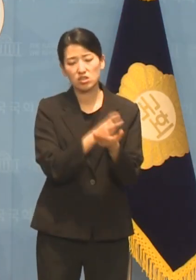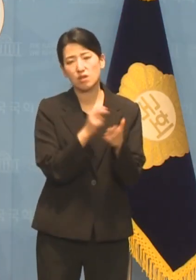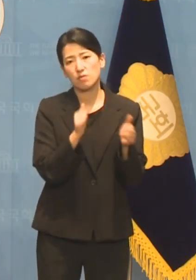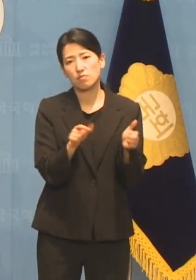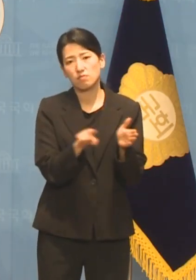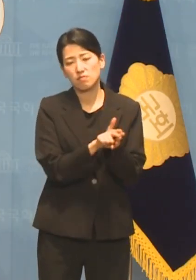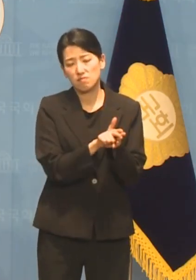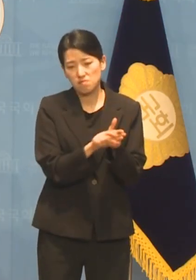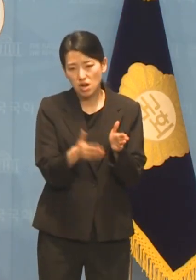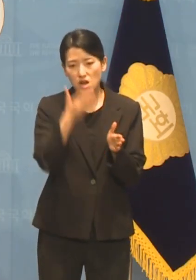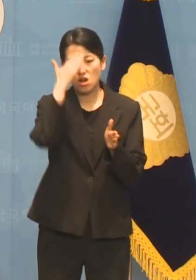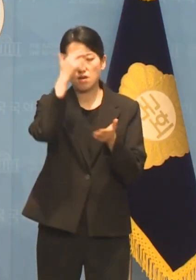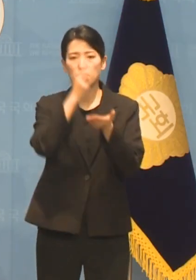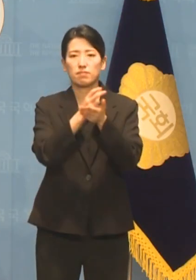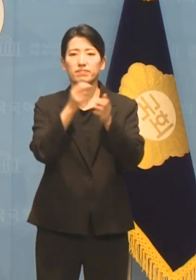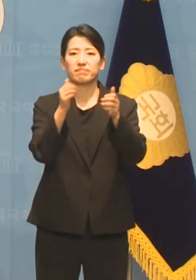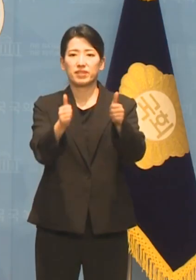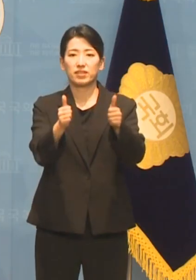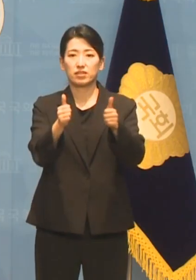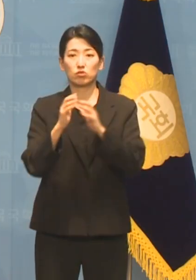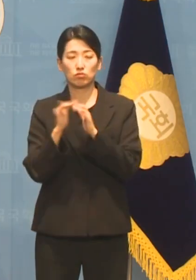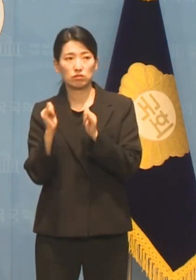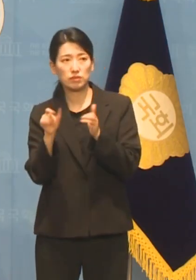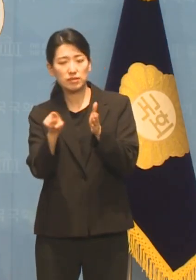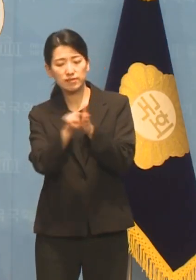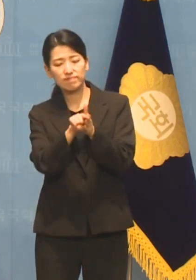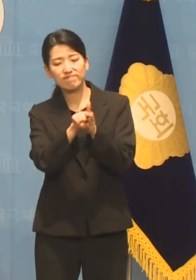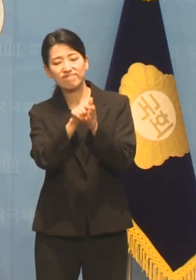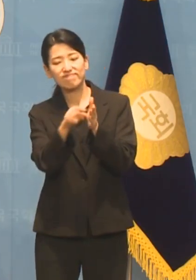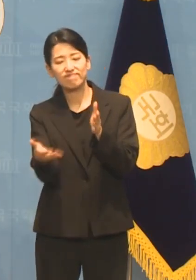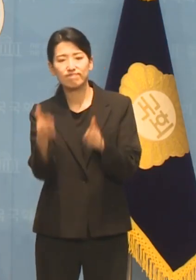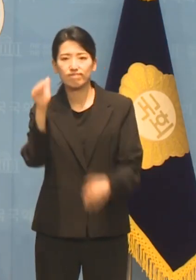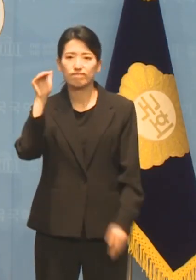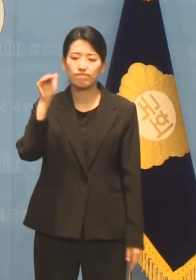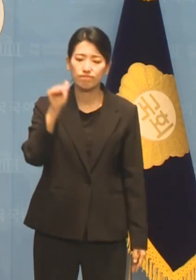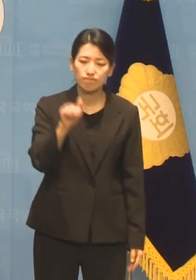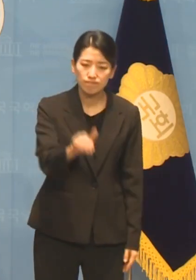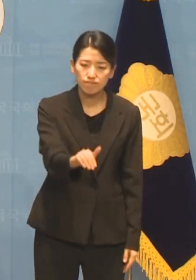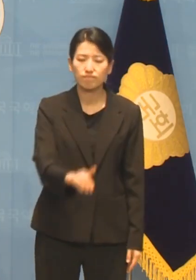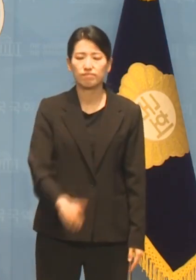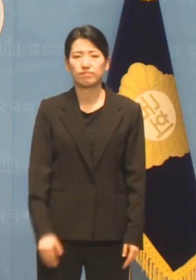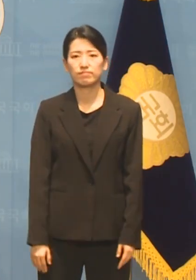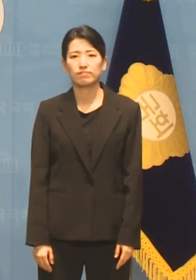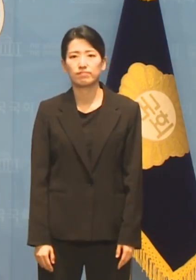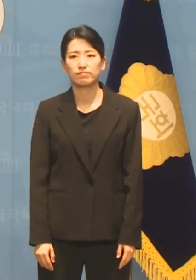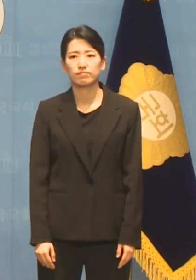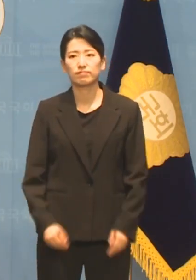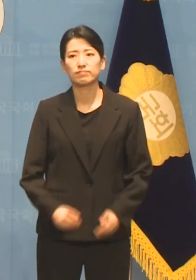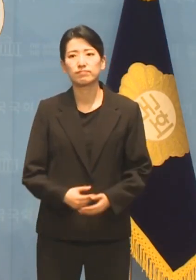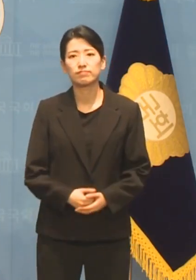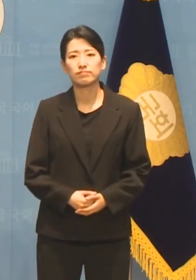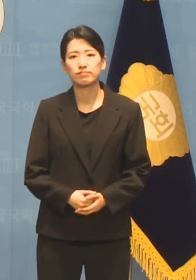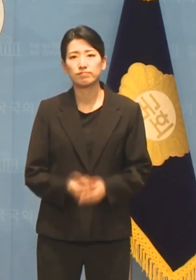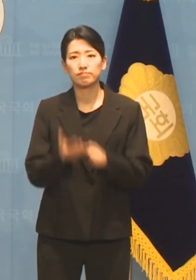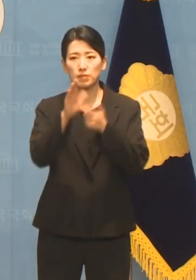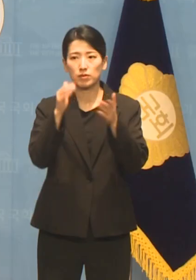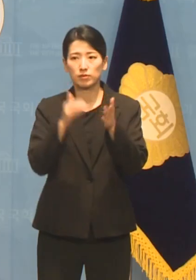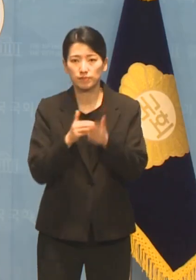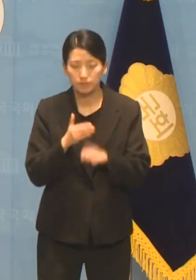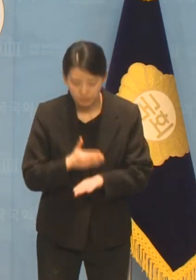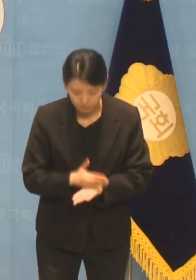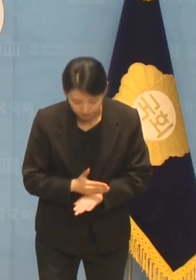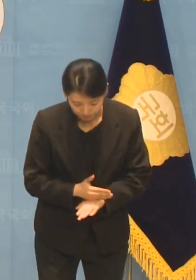권위가 땅바닥으로 추락할 것이라는 것을 명심해야 할 것입니다. 이상입니다.